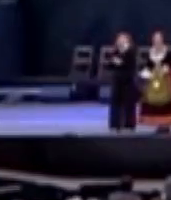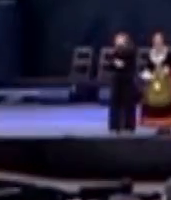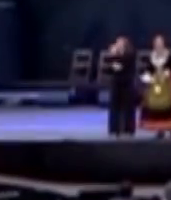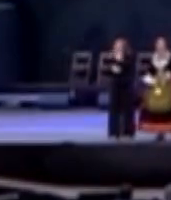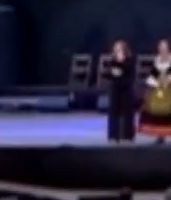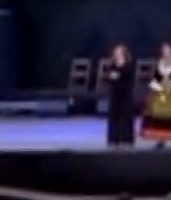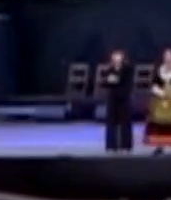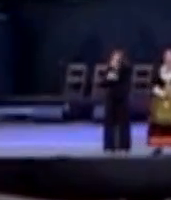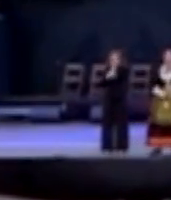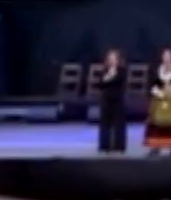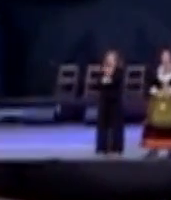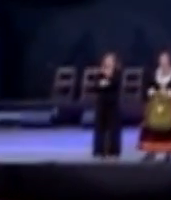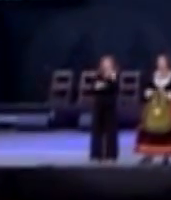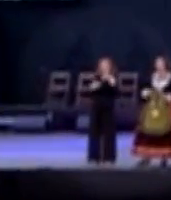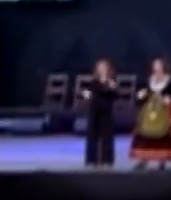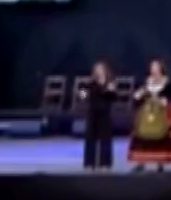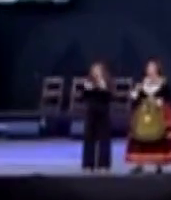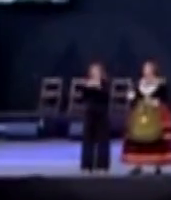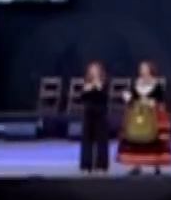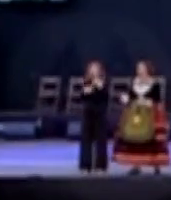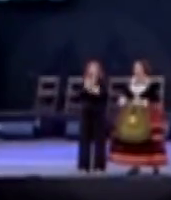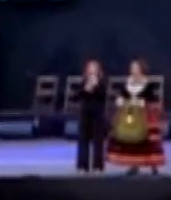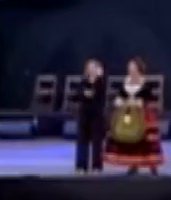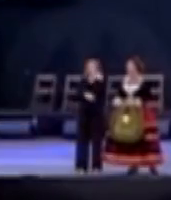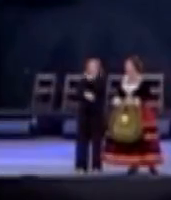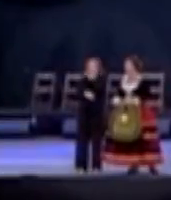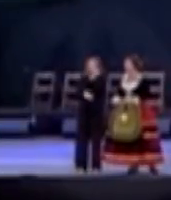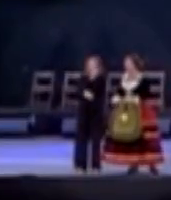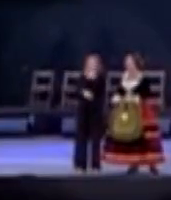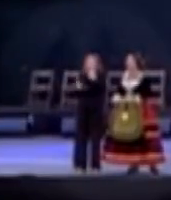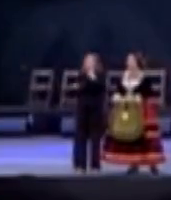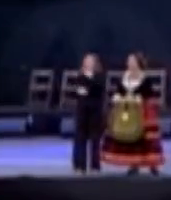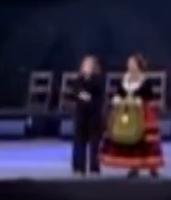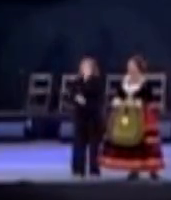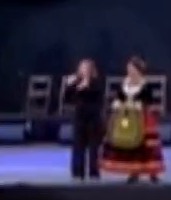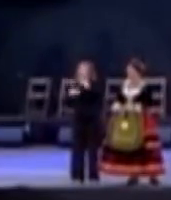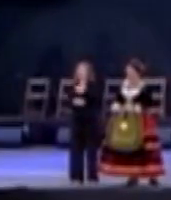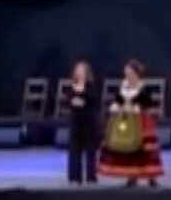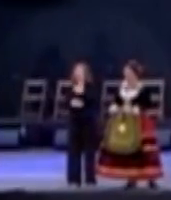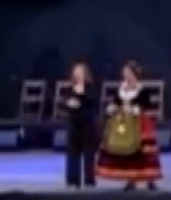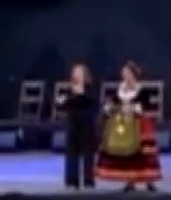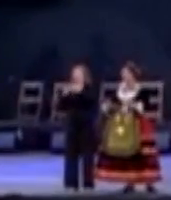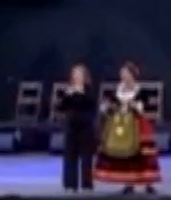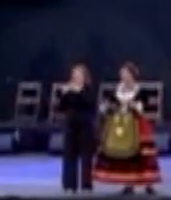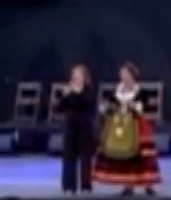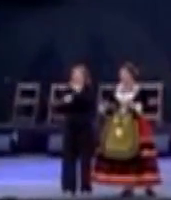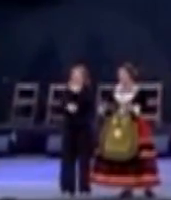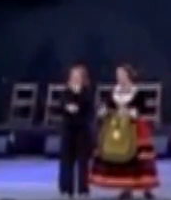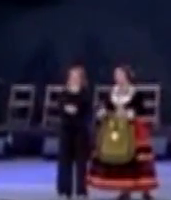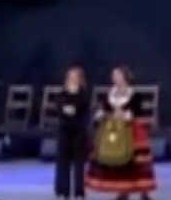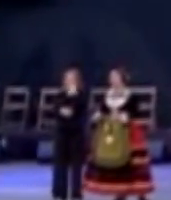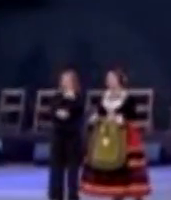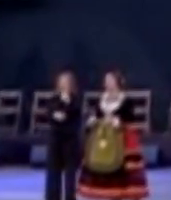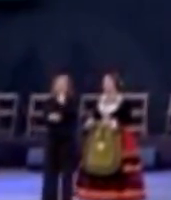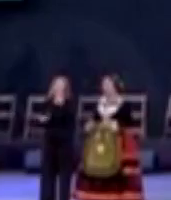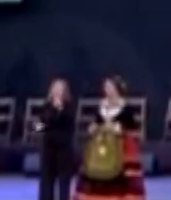todavía incluidos en la Federación Rusa, todos ellos pertenecientes antiguamente a la Unión Soviética. Si